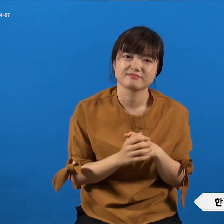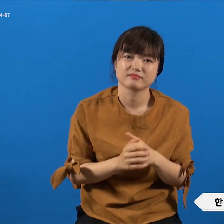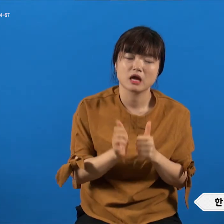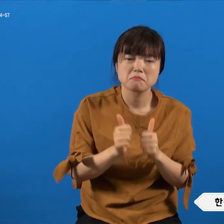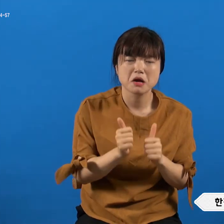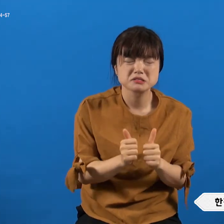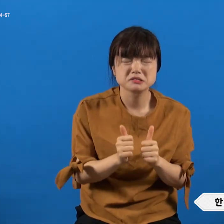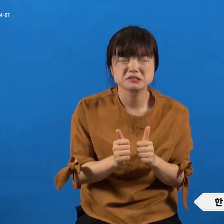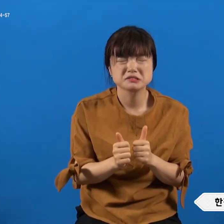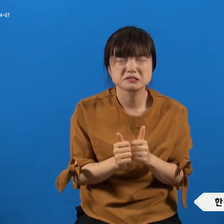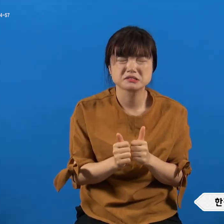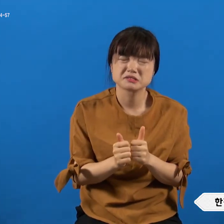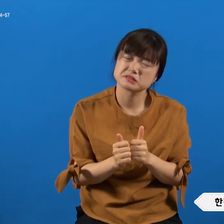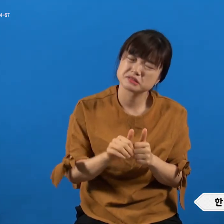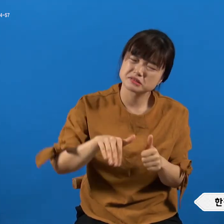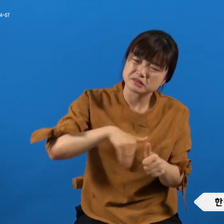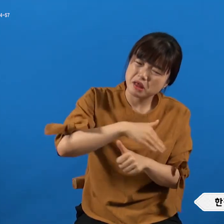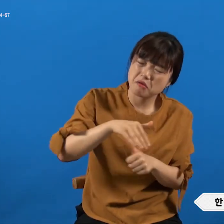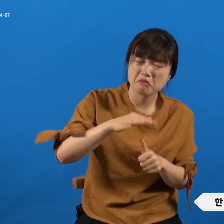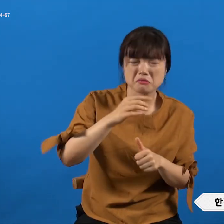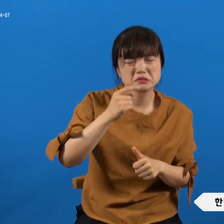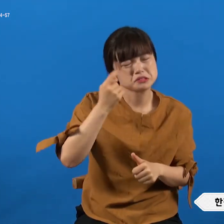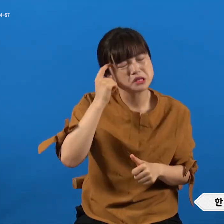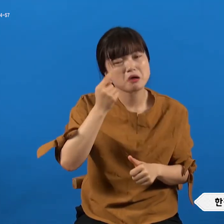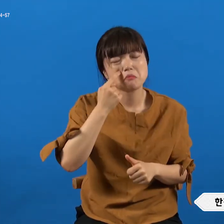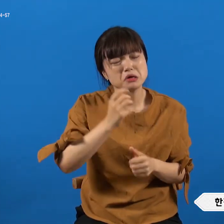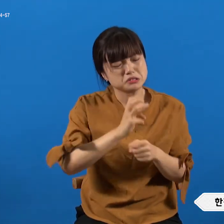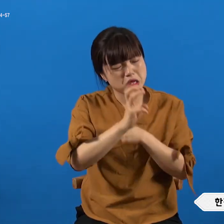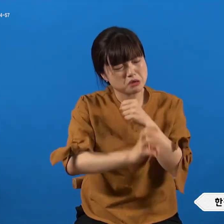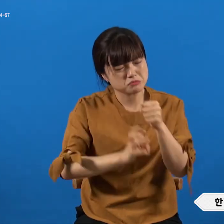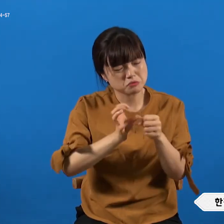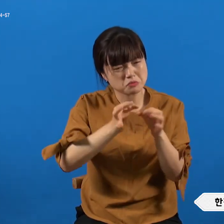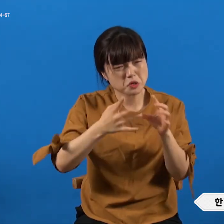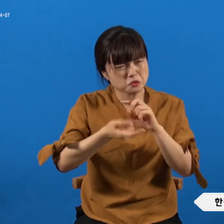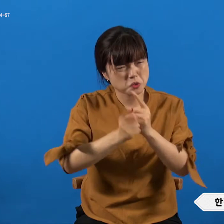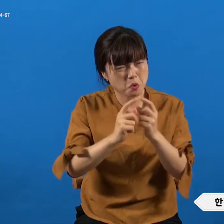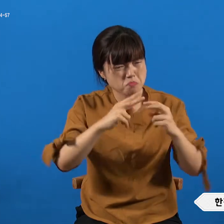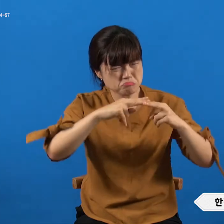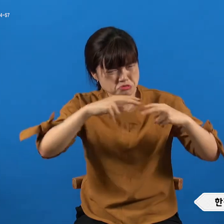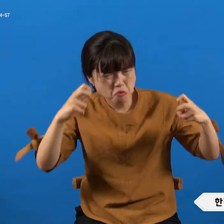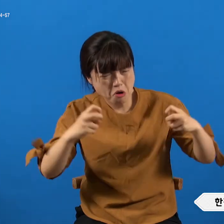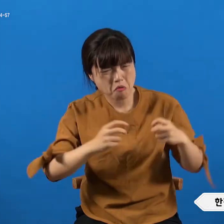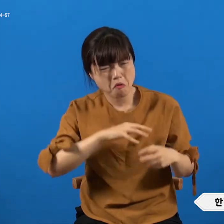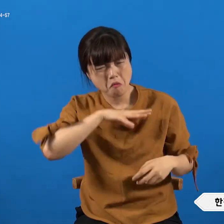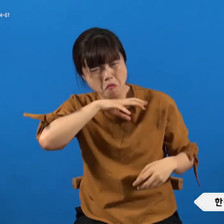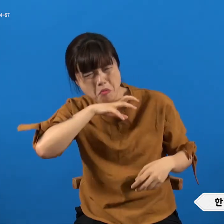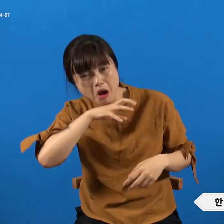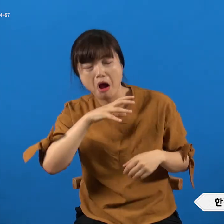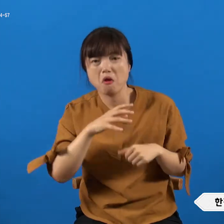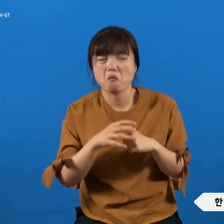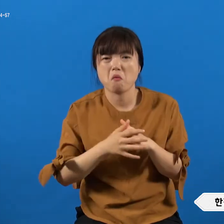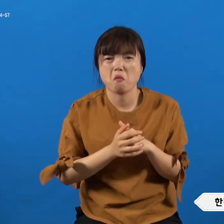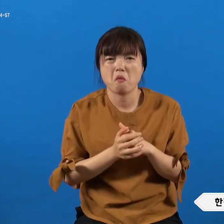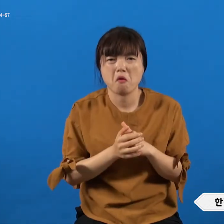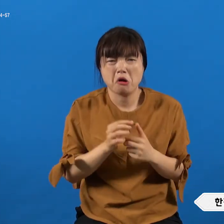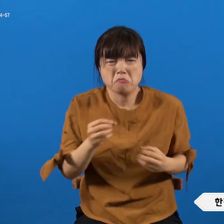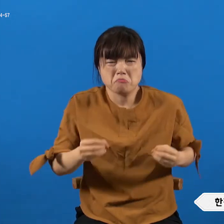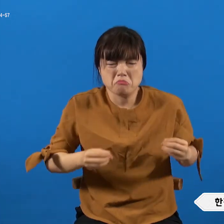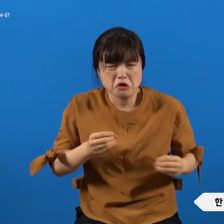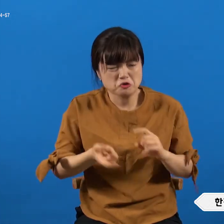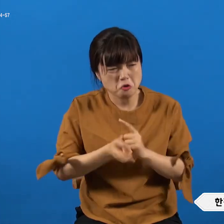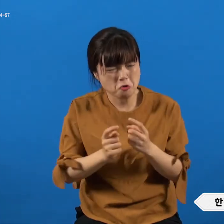한번 상상을 해보십시오. 30년 동안 서로 미워하고 서로 원망하고 그냥